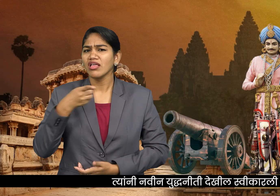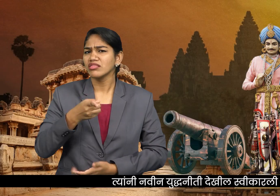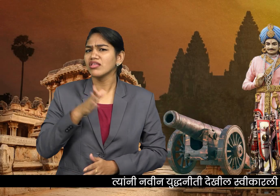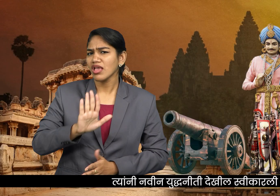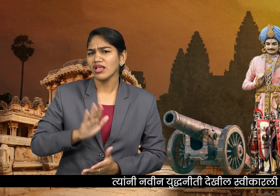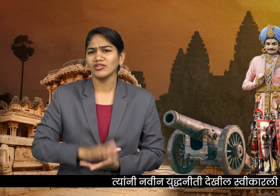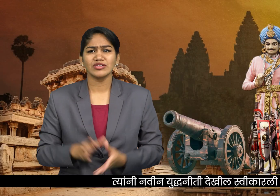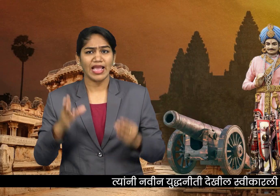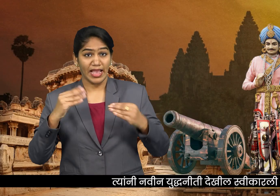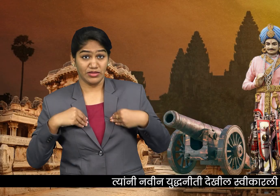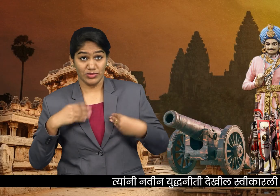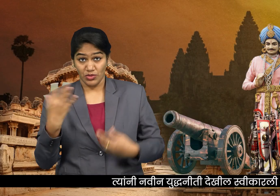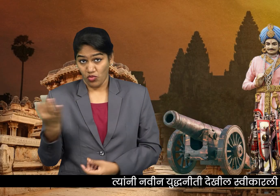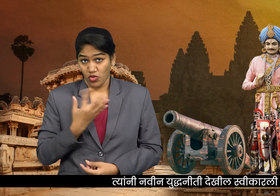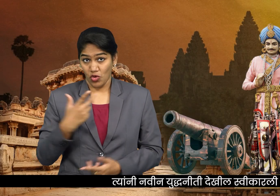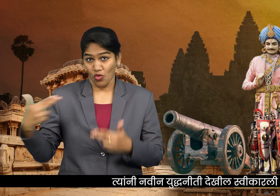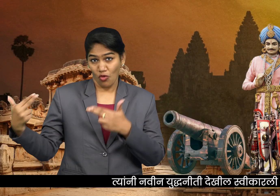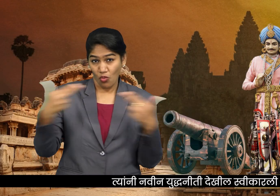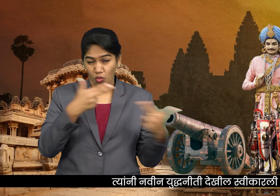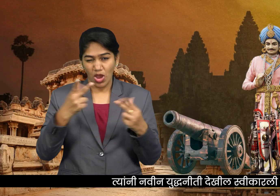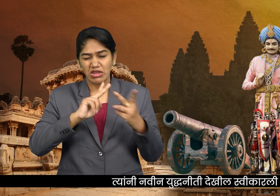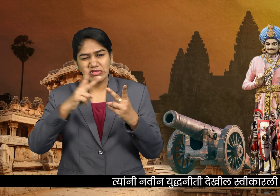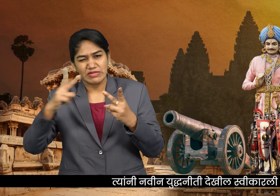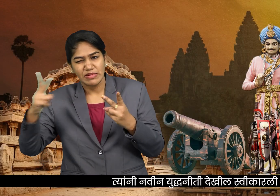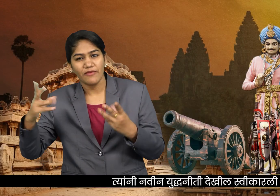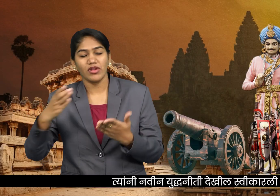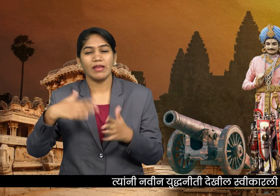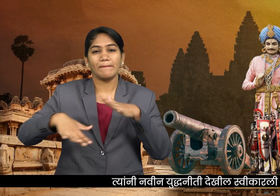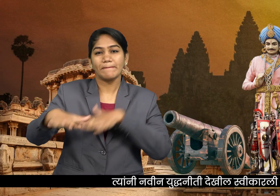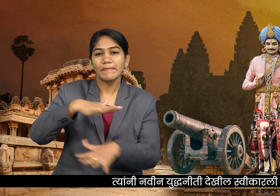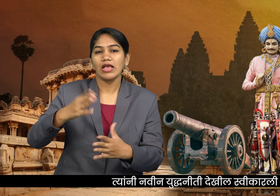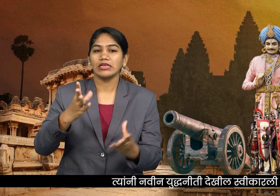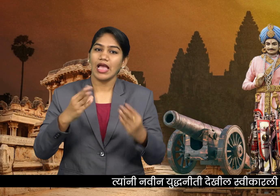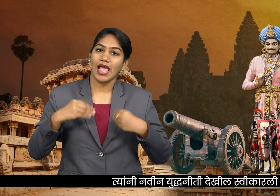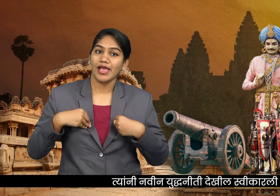त्यांनी नवीन युद्धनीती देखील स्वीकारली